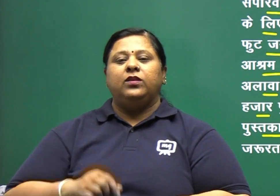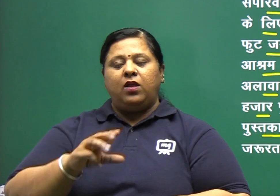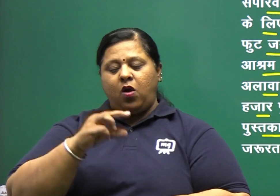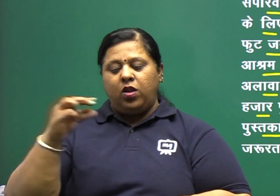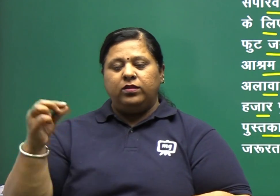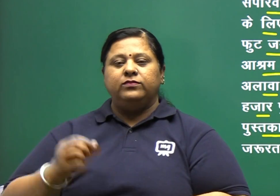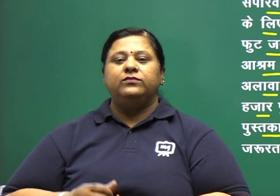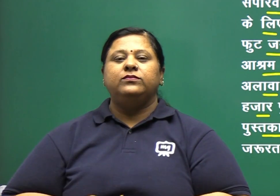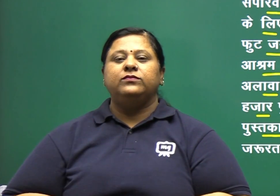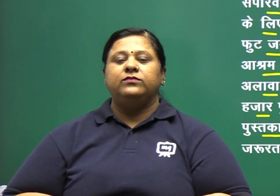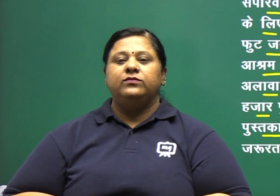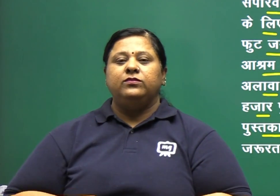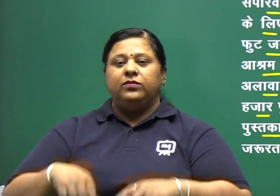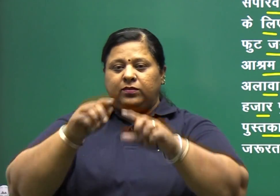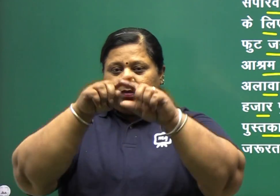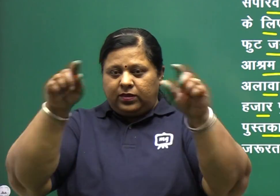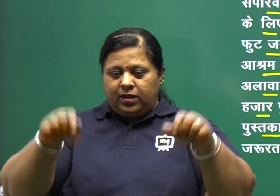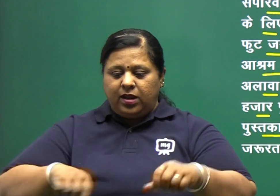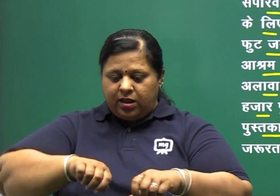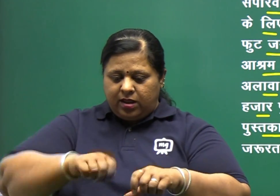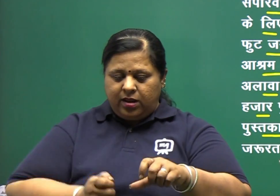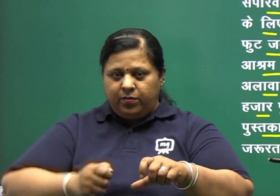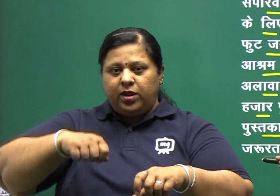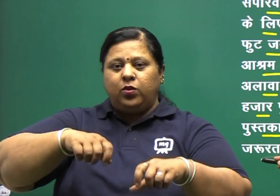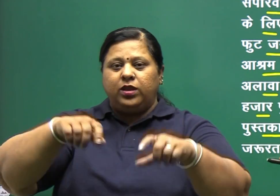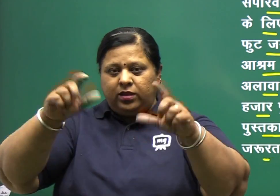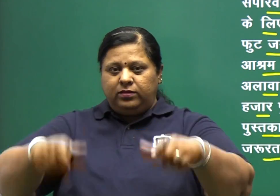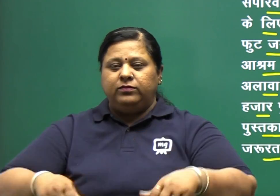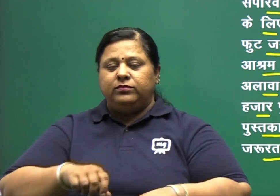और अलमारियों की